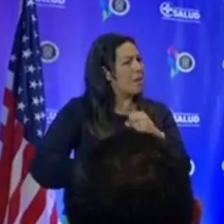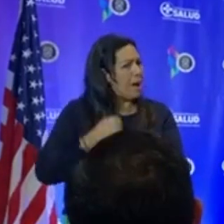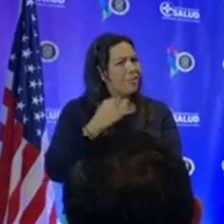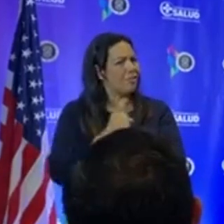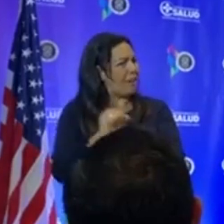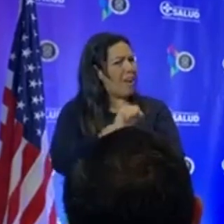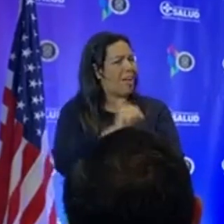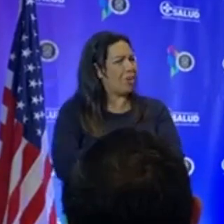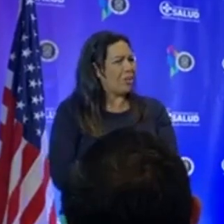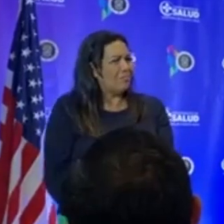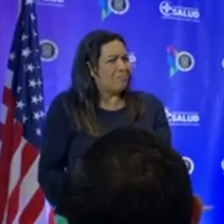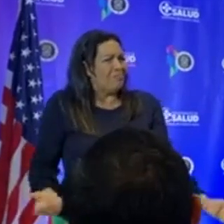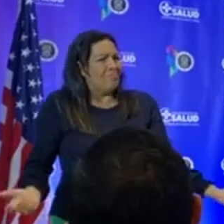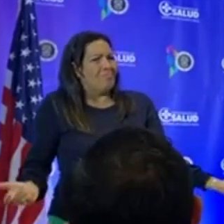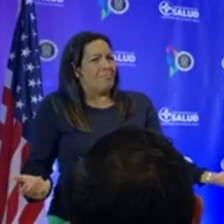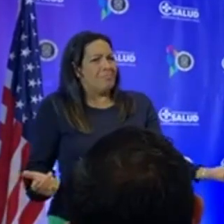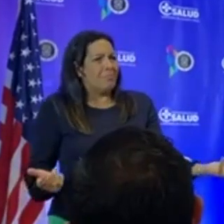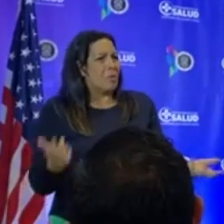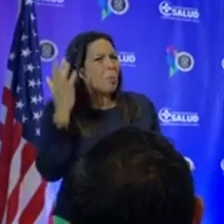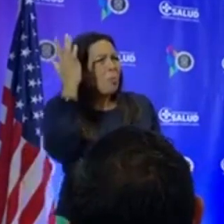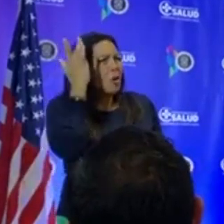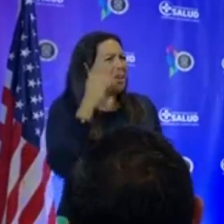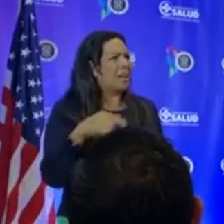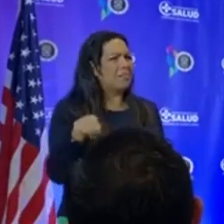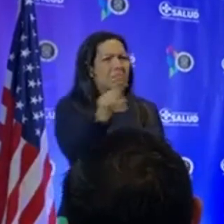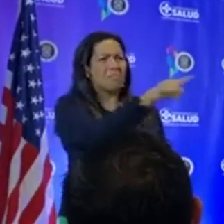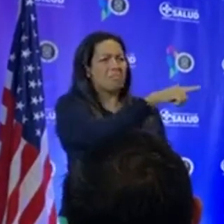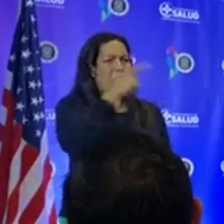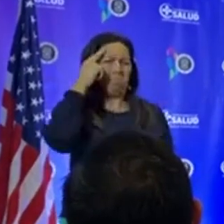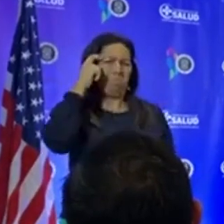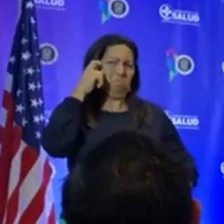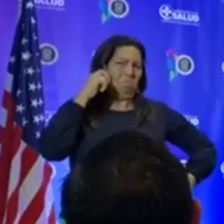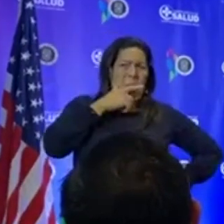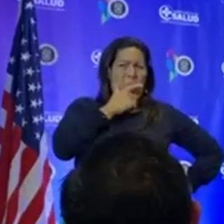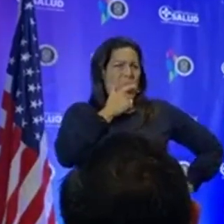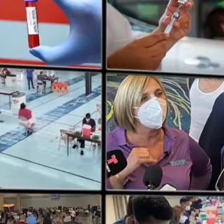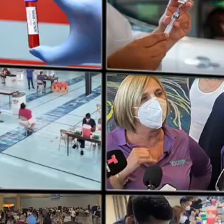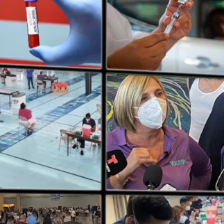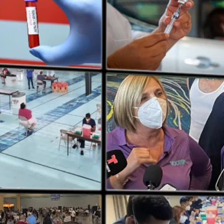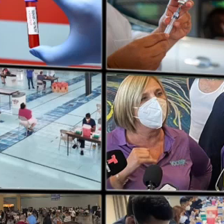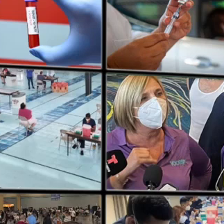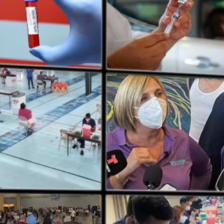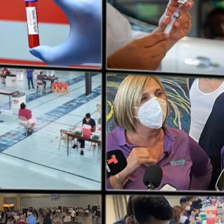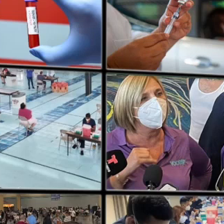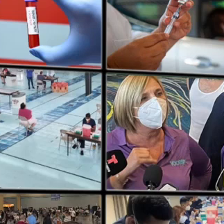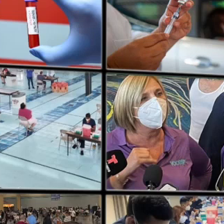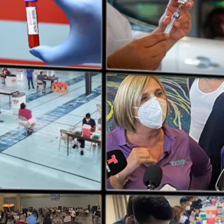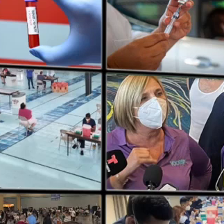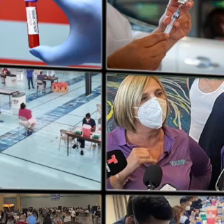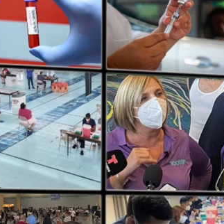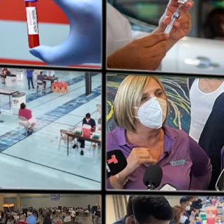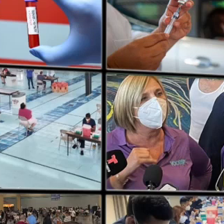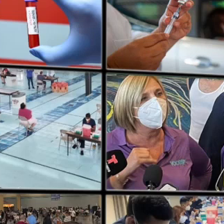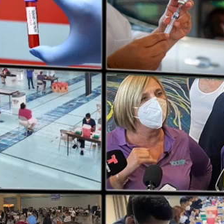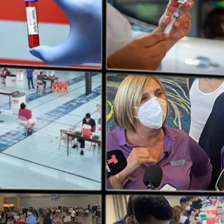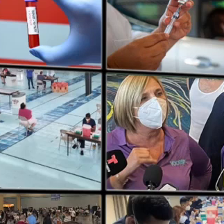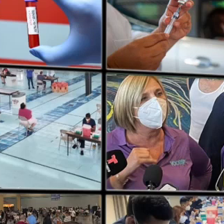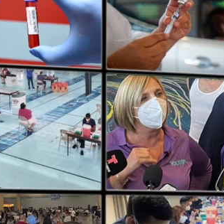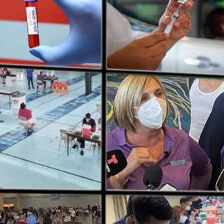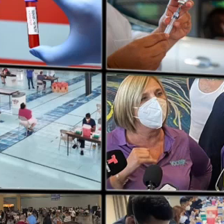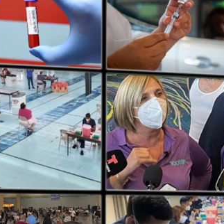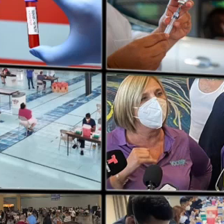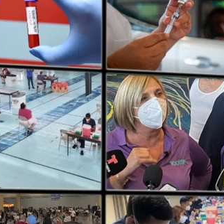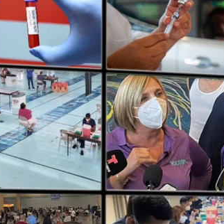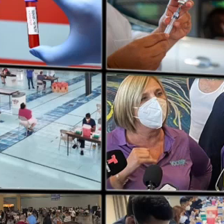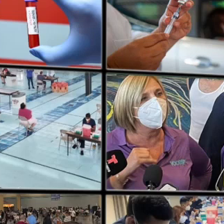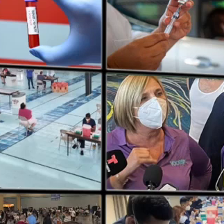posible que de un momento para otro se les cuestione su integridad. La doctora Iris Cardona, hasta ahora directora del Programa